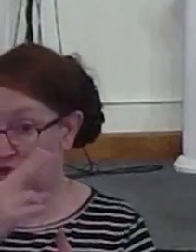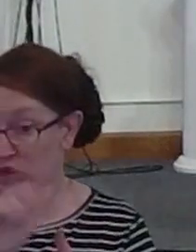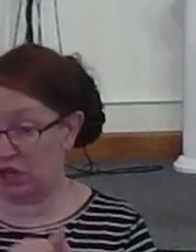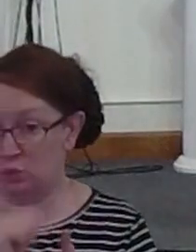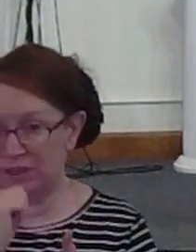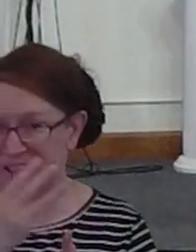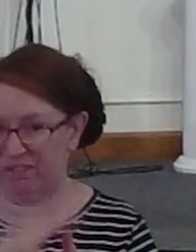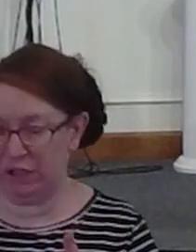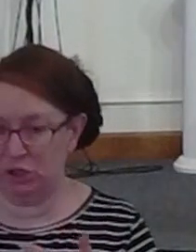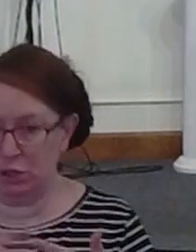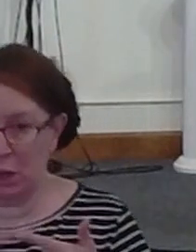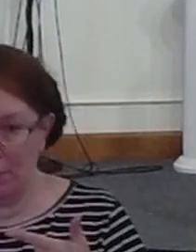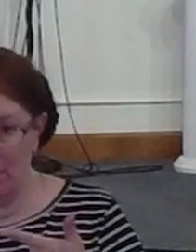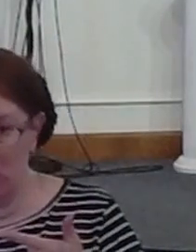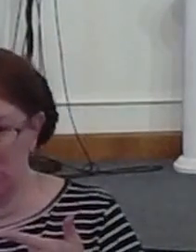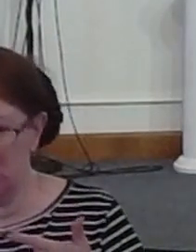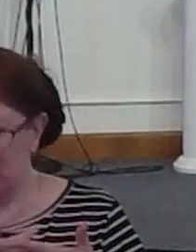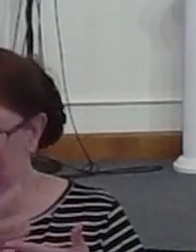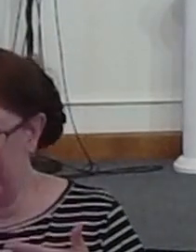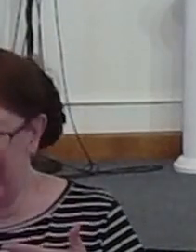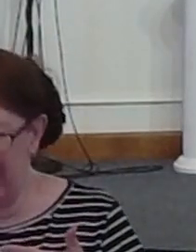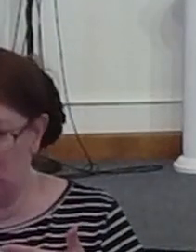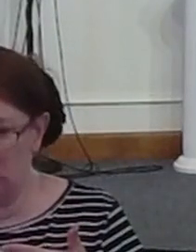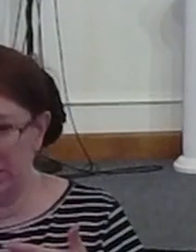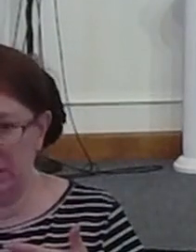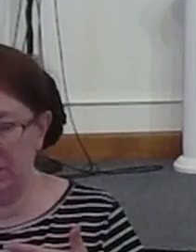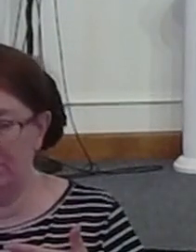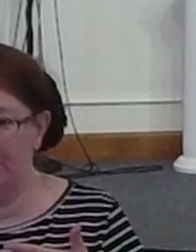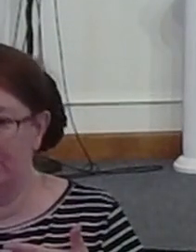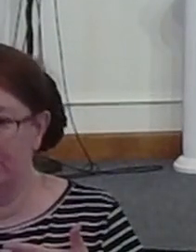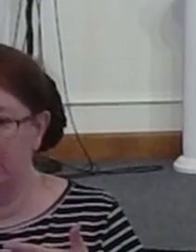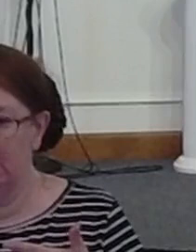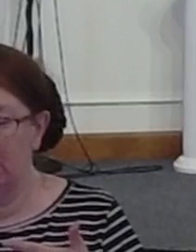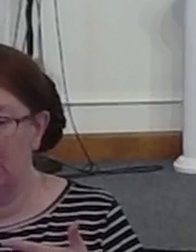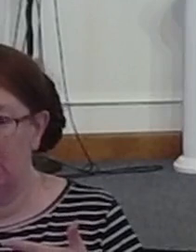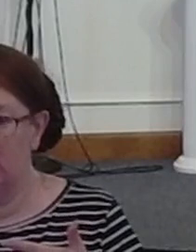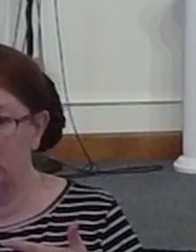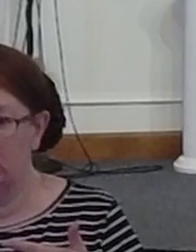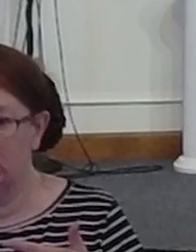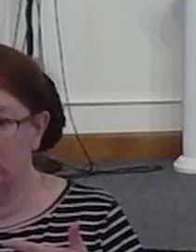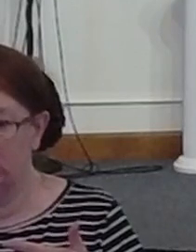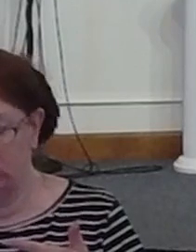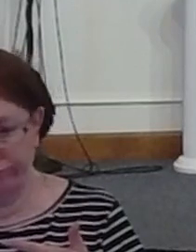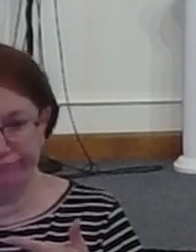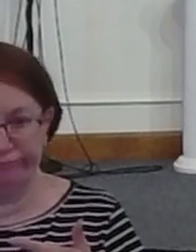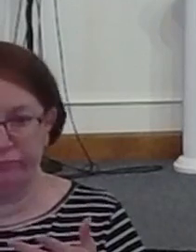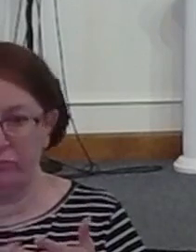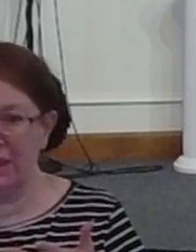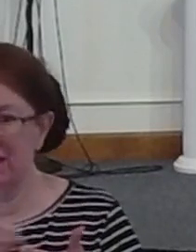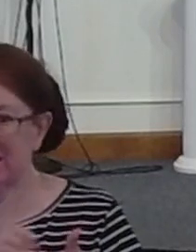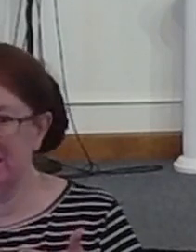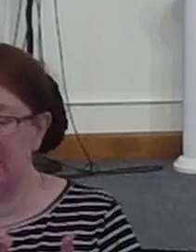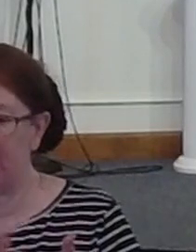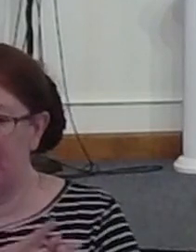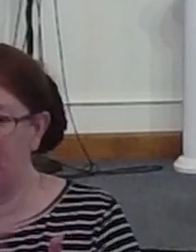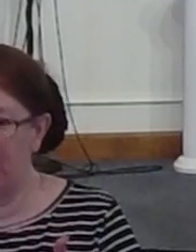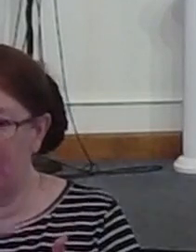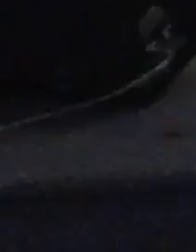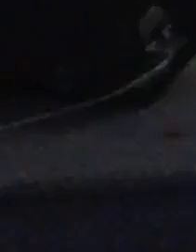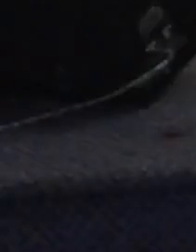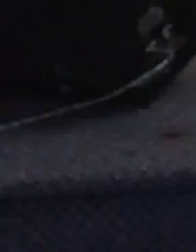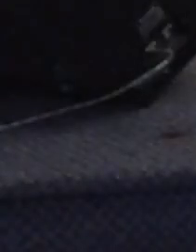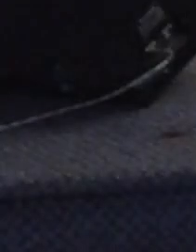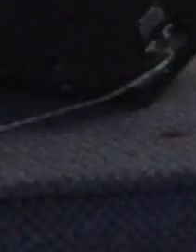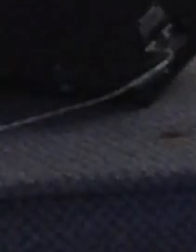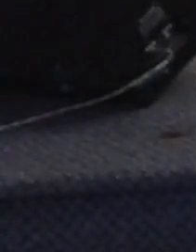Joshua no terminó el trabajo. Moisés se molestó y frustrado y hizo cosas en contra de lo que Dios le dijo que haga. David